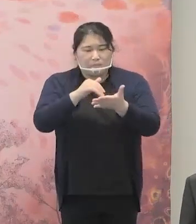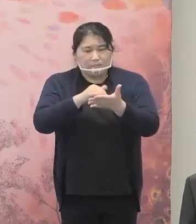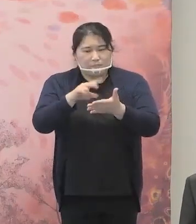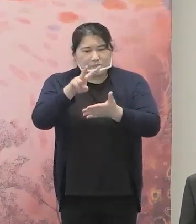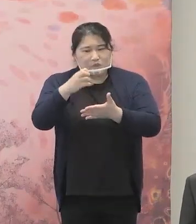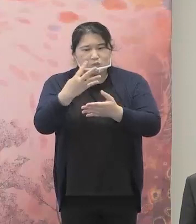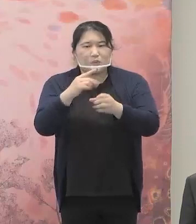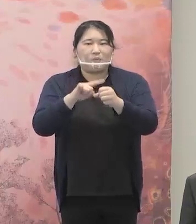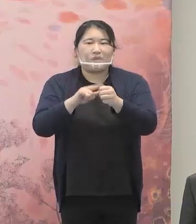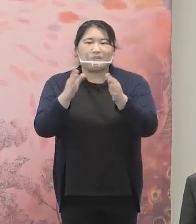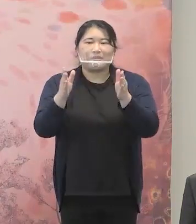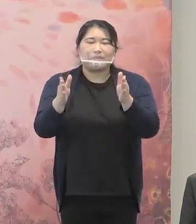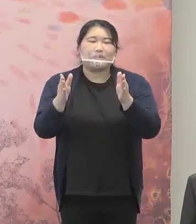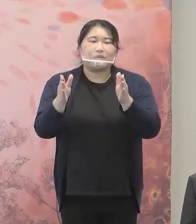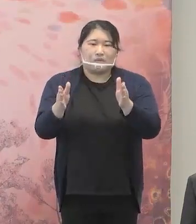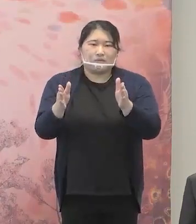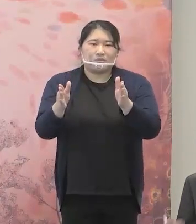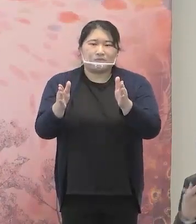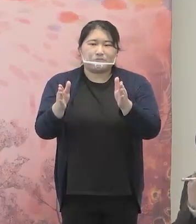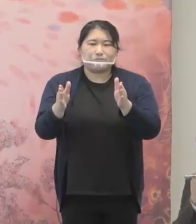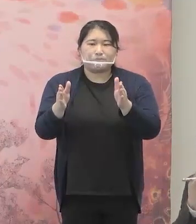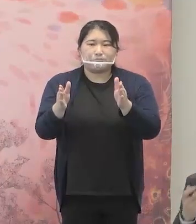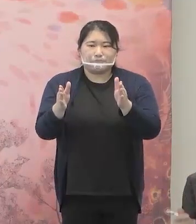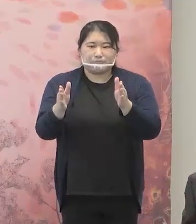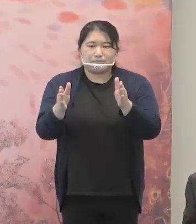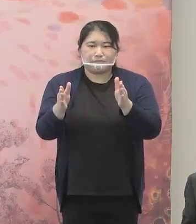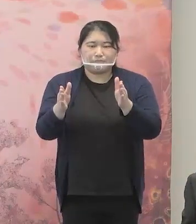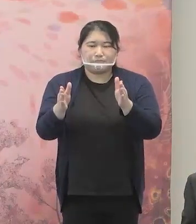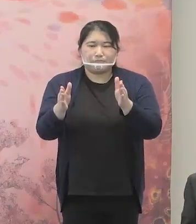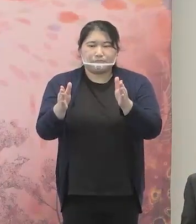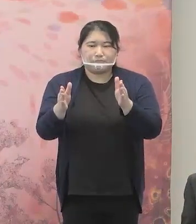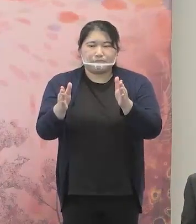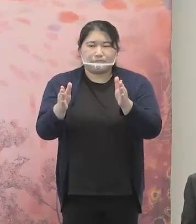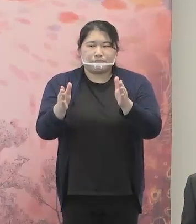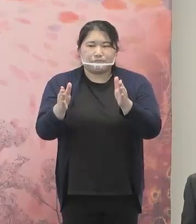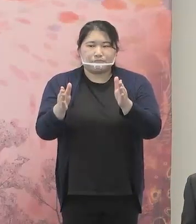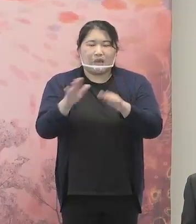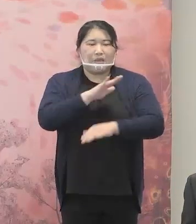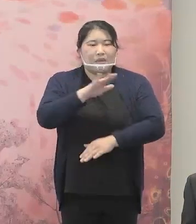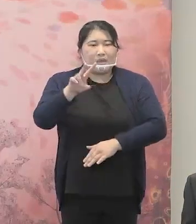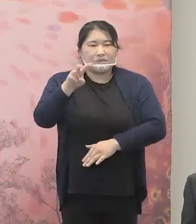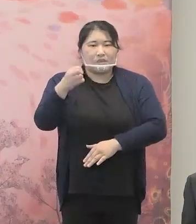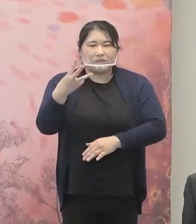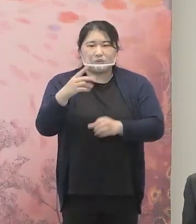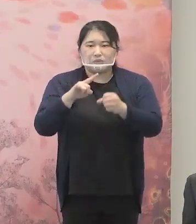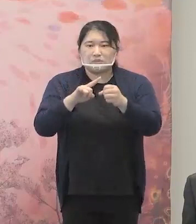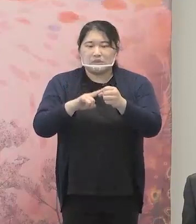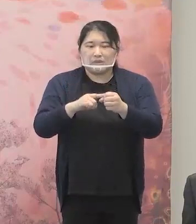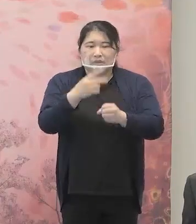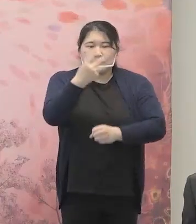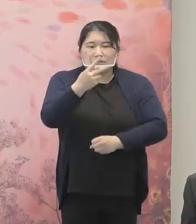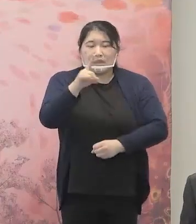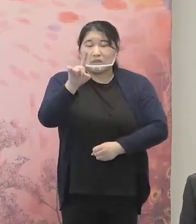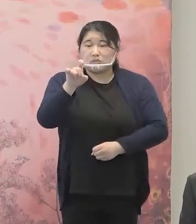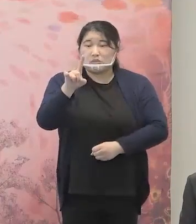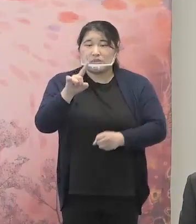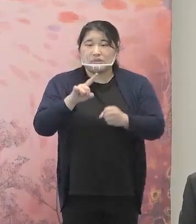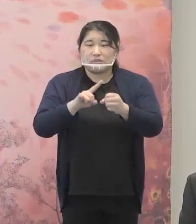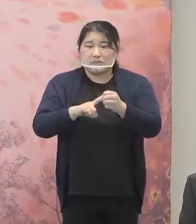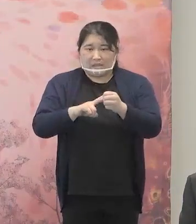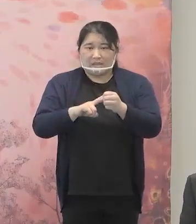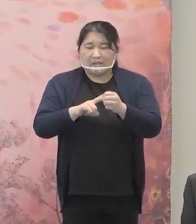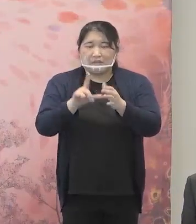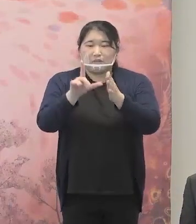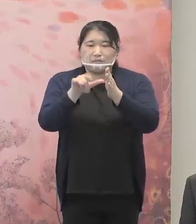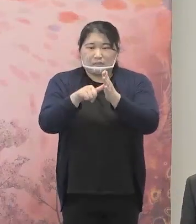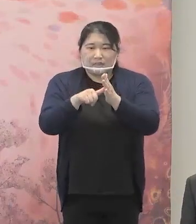24年間にもなるでしょうか。もっと言えば平成23年2011年の低炭素モデル